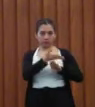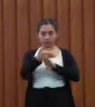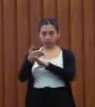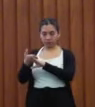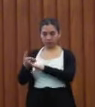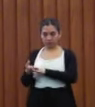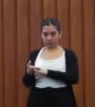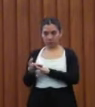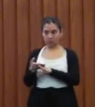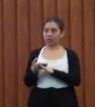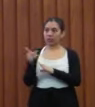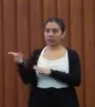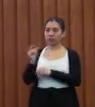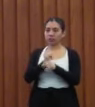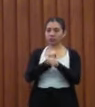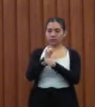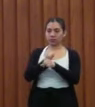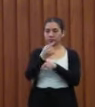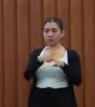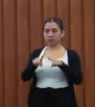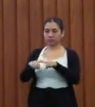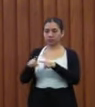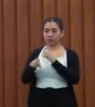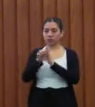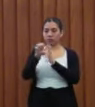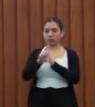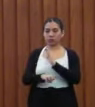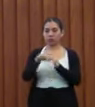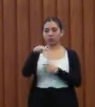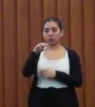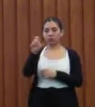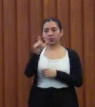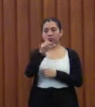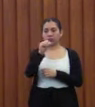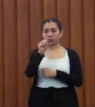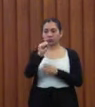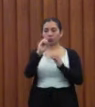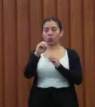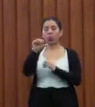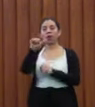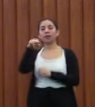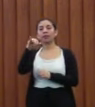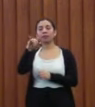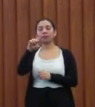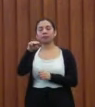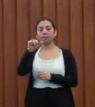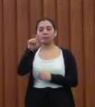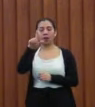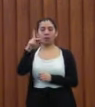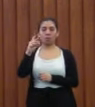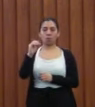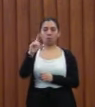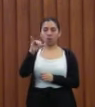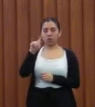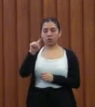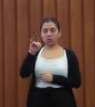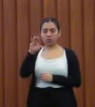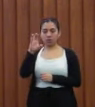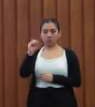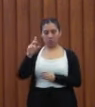investigaciones en medios electrónicos como Nexos, Animal Político. Ha trabajado con distintas organizaciones de la sociedad